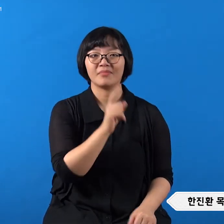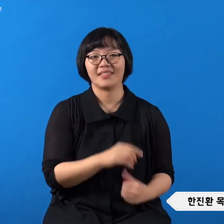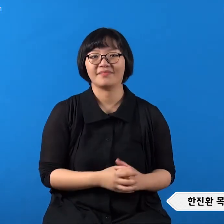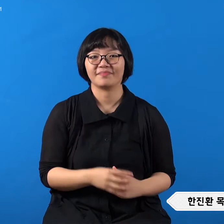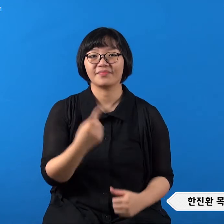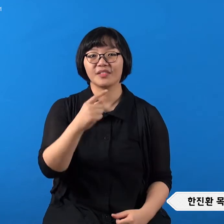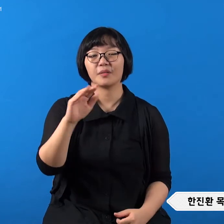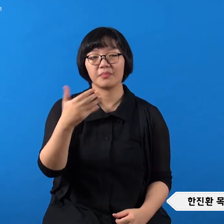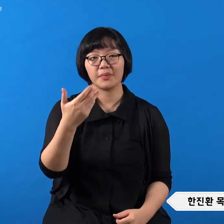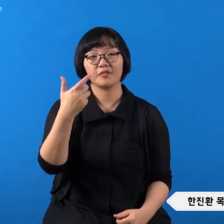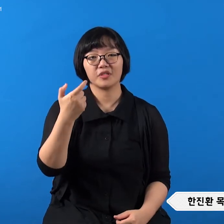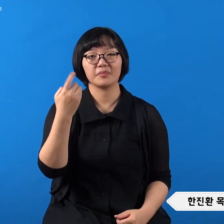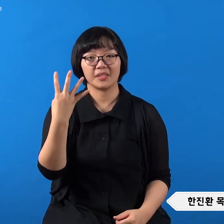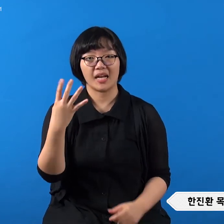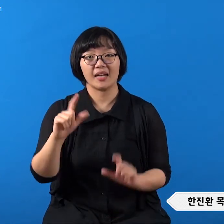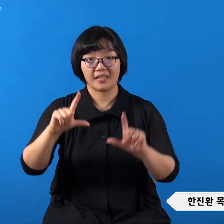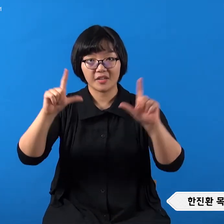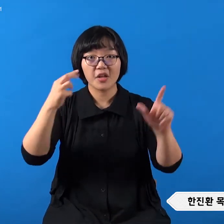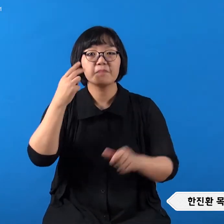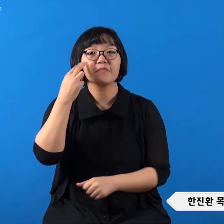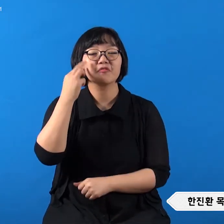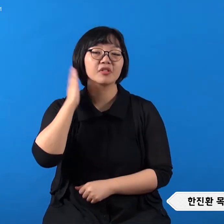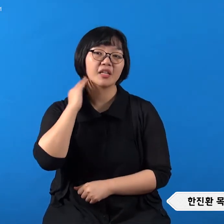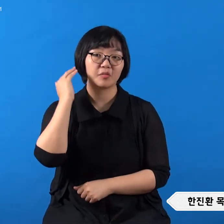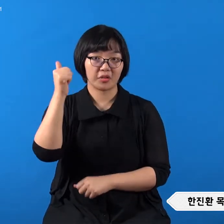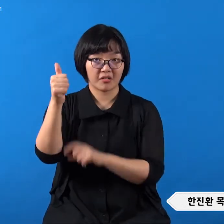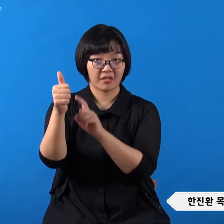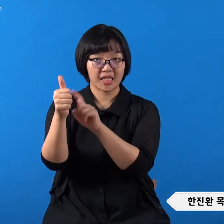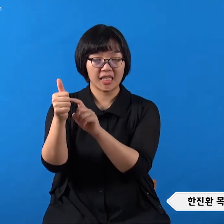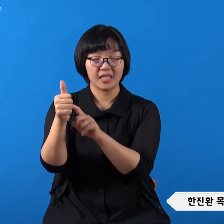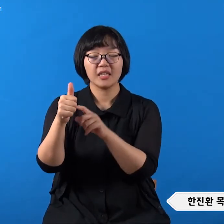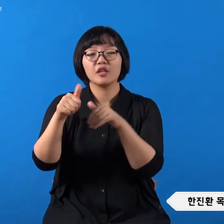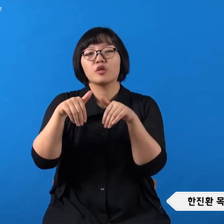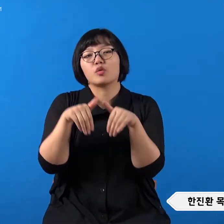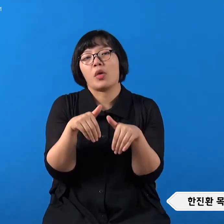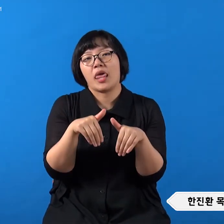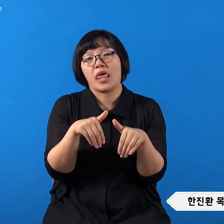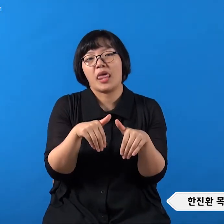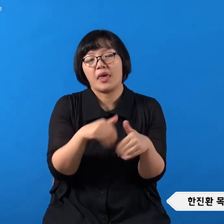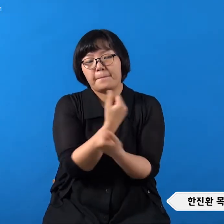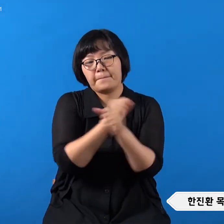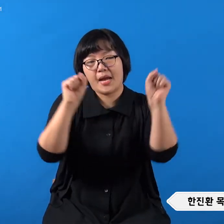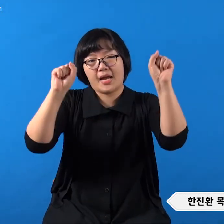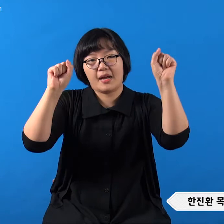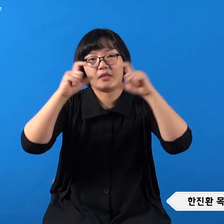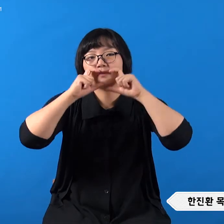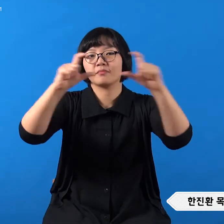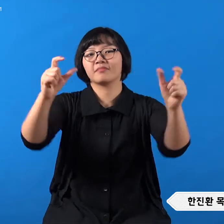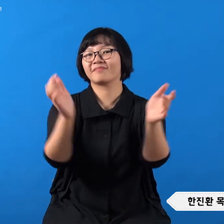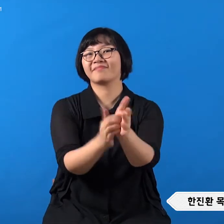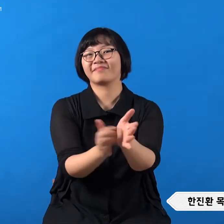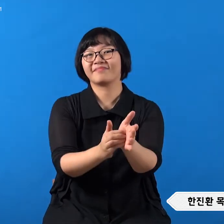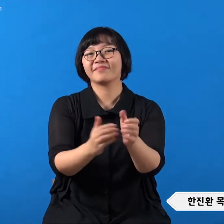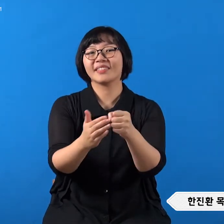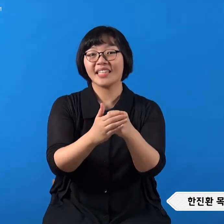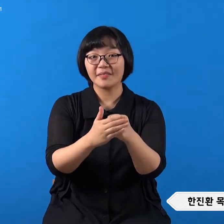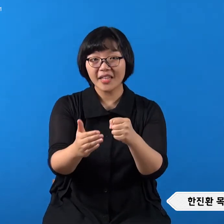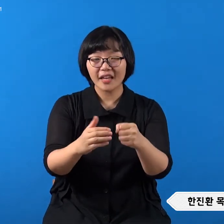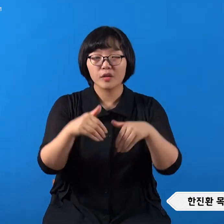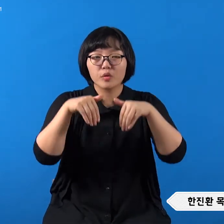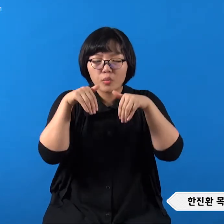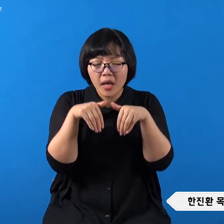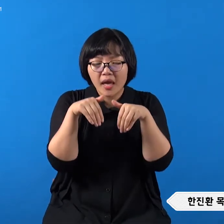1863년 에이브라함 링컨이 노예 해방을 선언했습니다. 그래서 흑인 노예들이 다